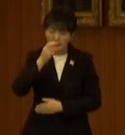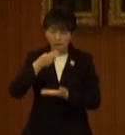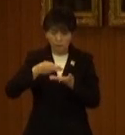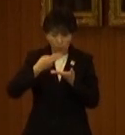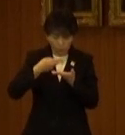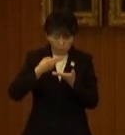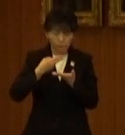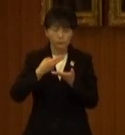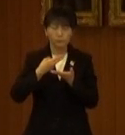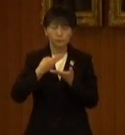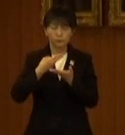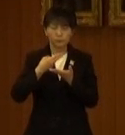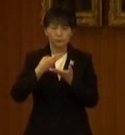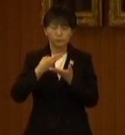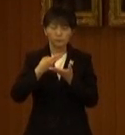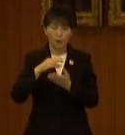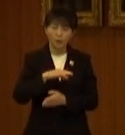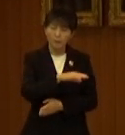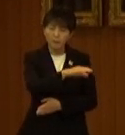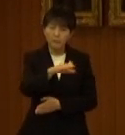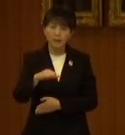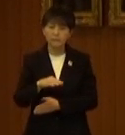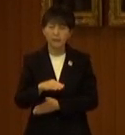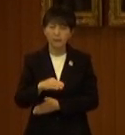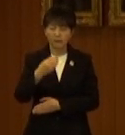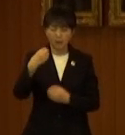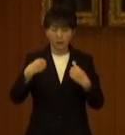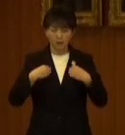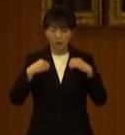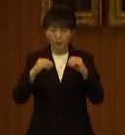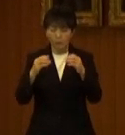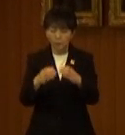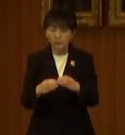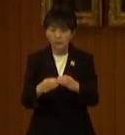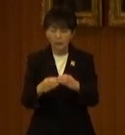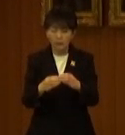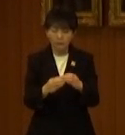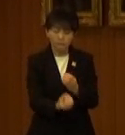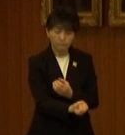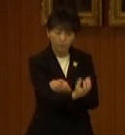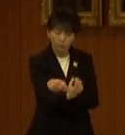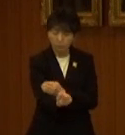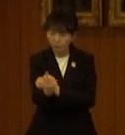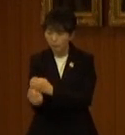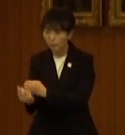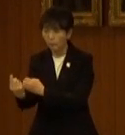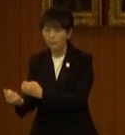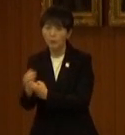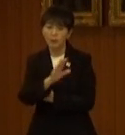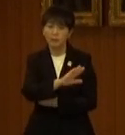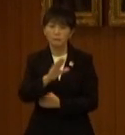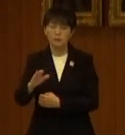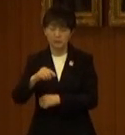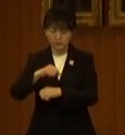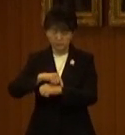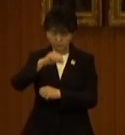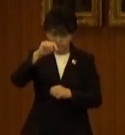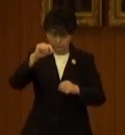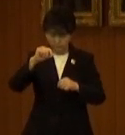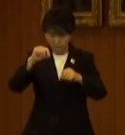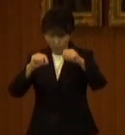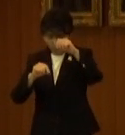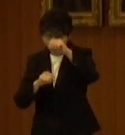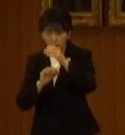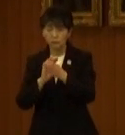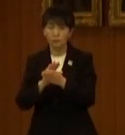ったところでクラスターの発生ということが出ておりますので、長時間にわたる、あるいは大